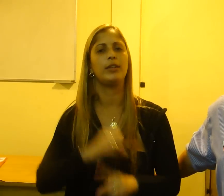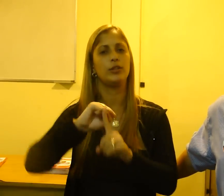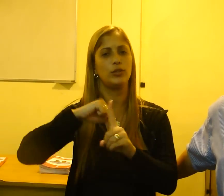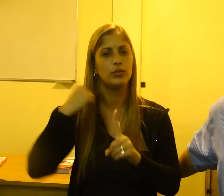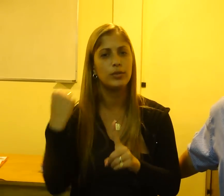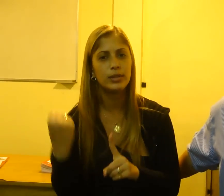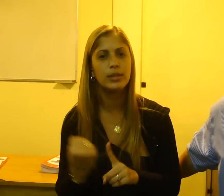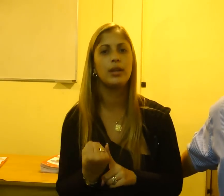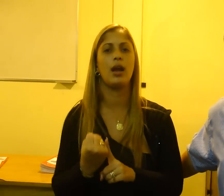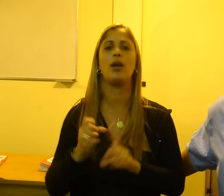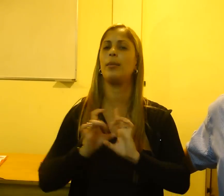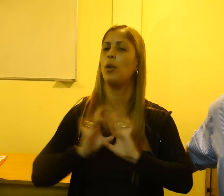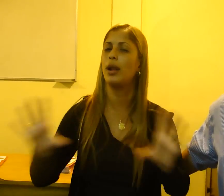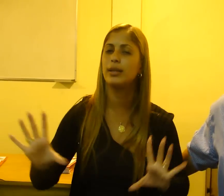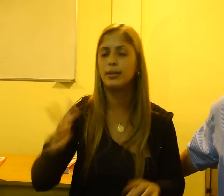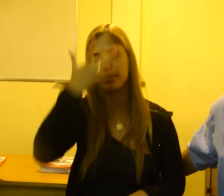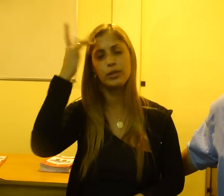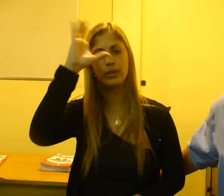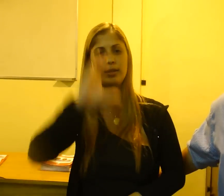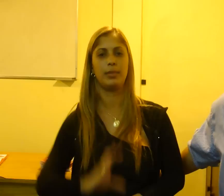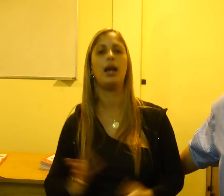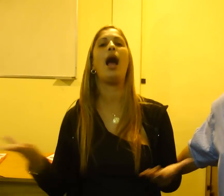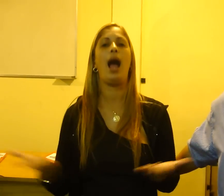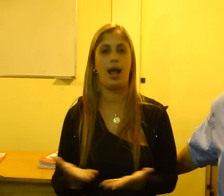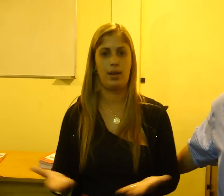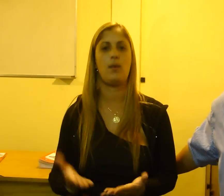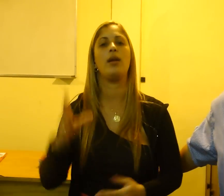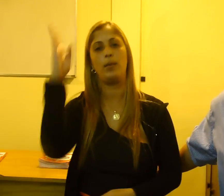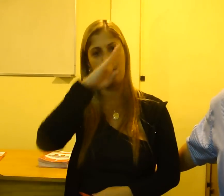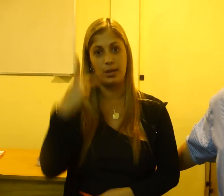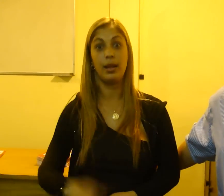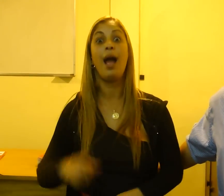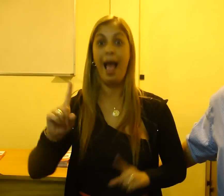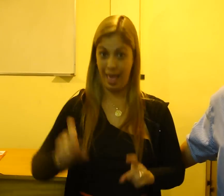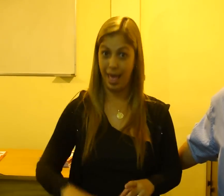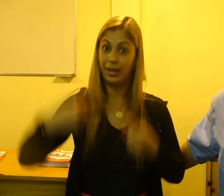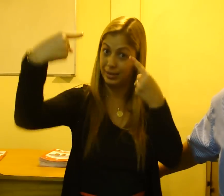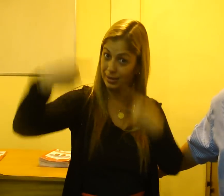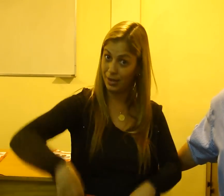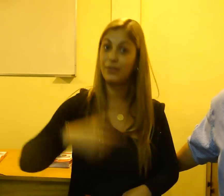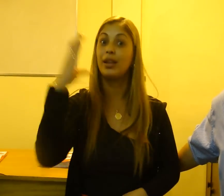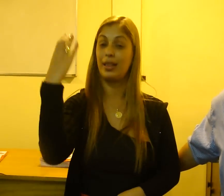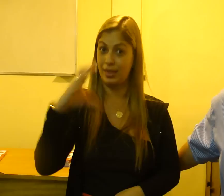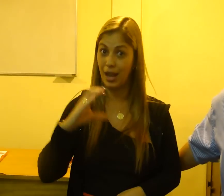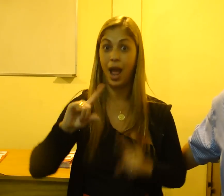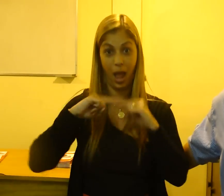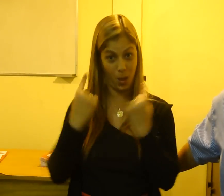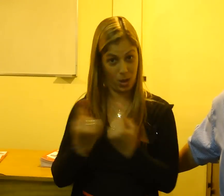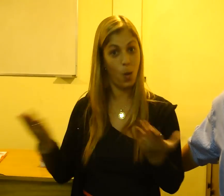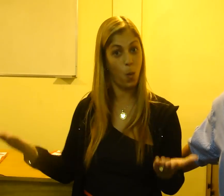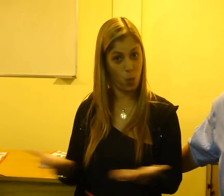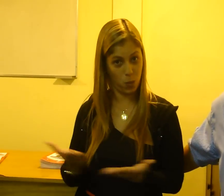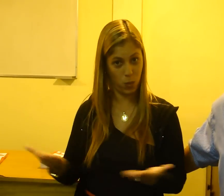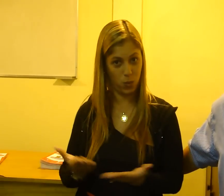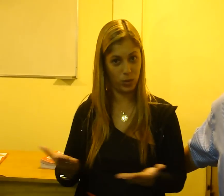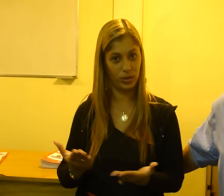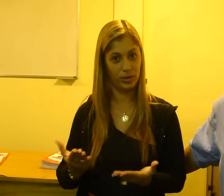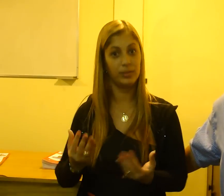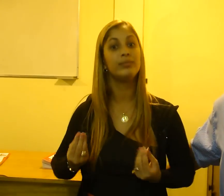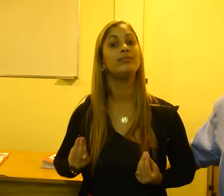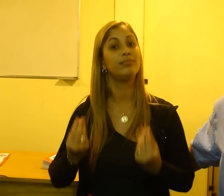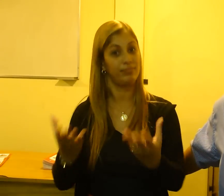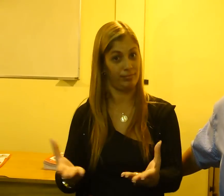vida democrática, a vida cidadã no Brasil. Esse é um desafio também para Niterói e essa reunião hoje